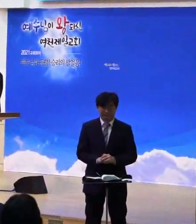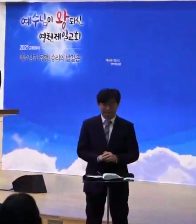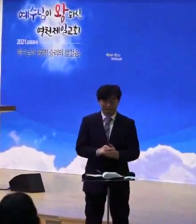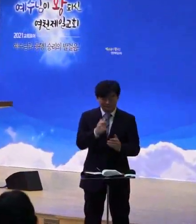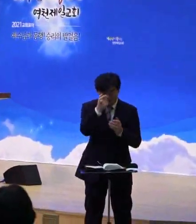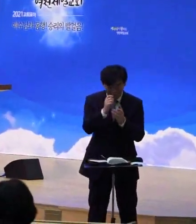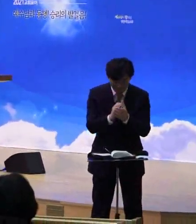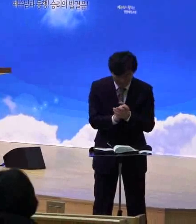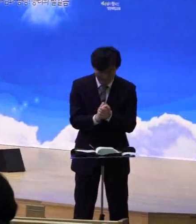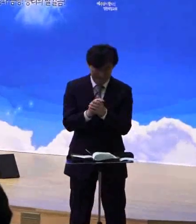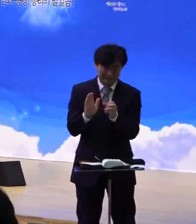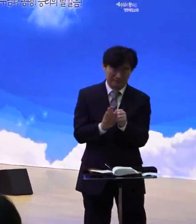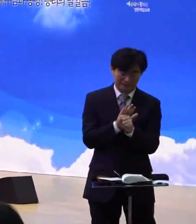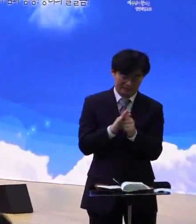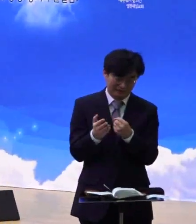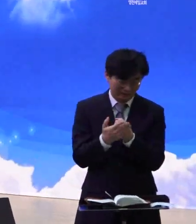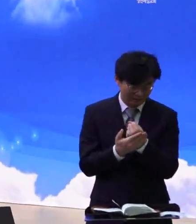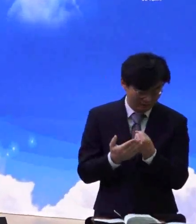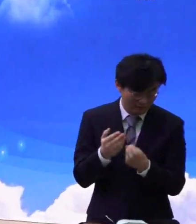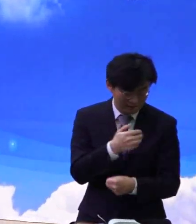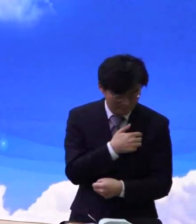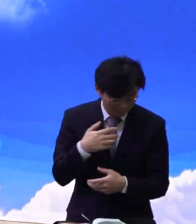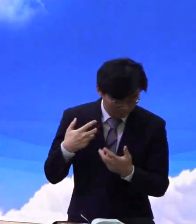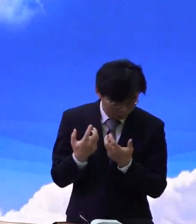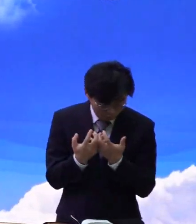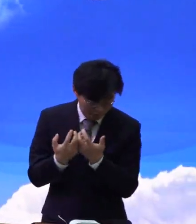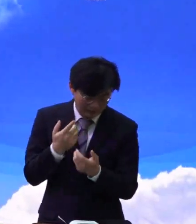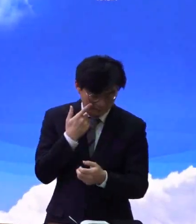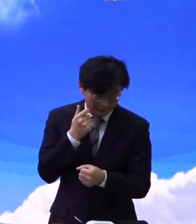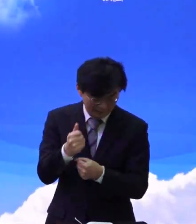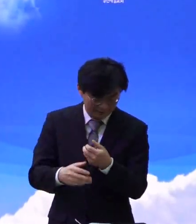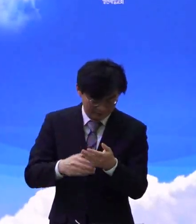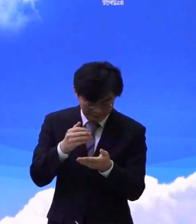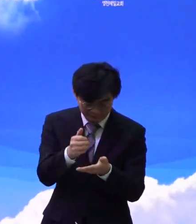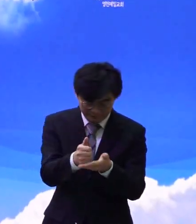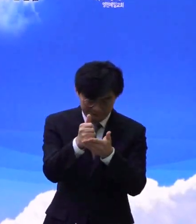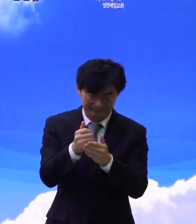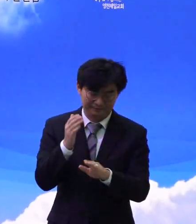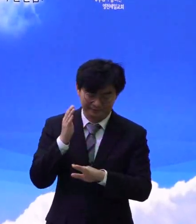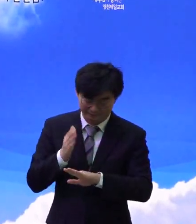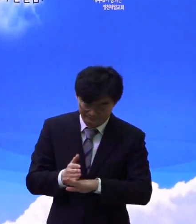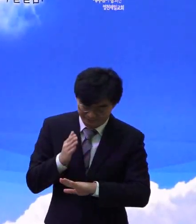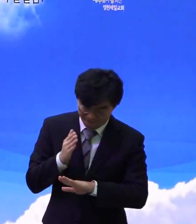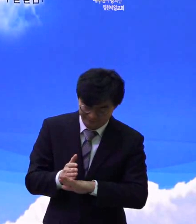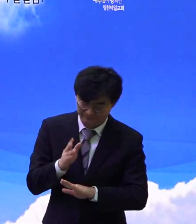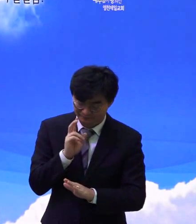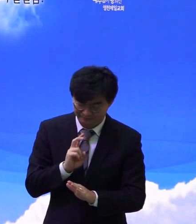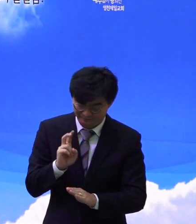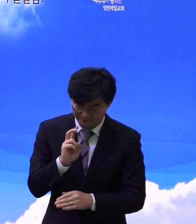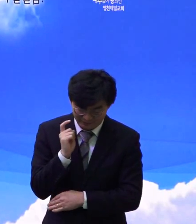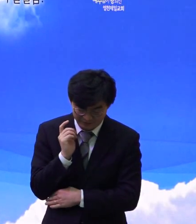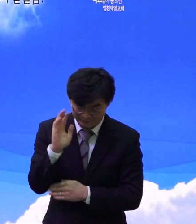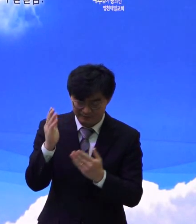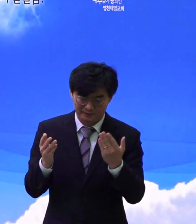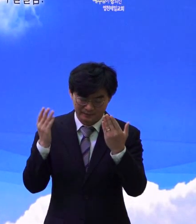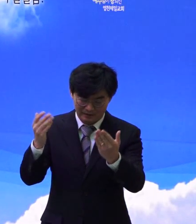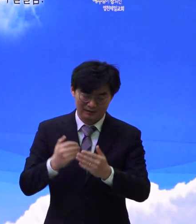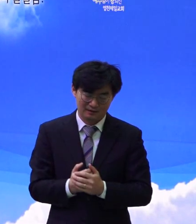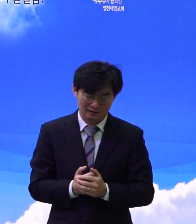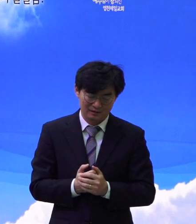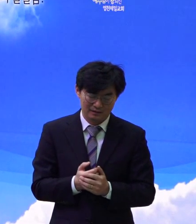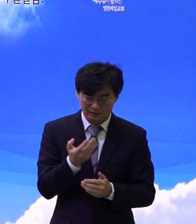사랑과 은혜가 풍성하신 하나님 아버지, 감사와 찬양과 영광을 올려드립니다. 한 주간 하나님의